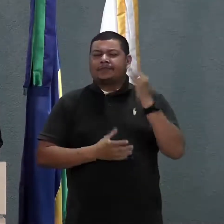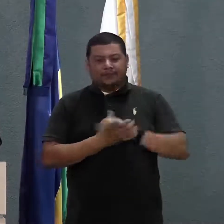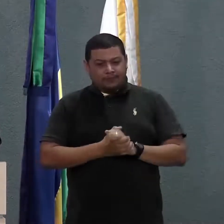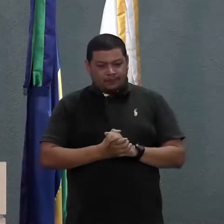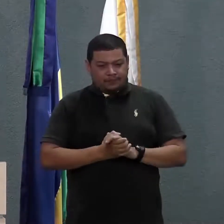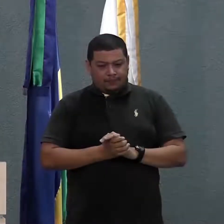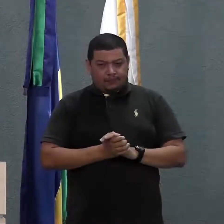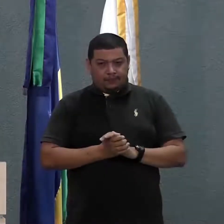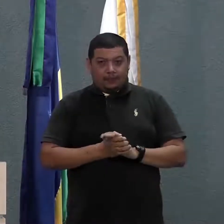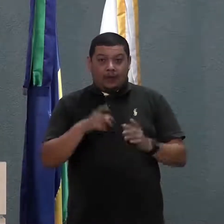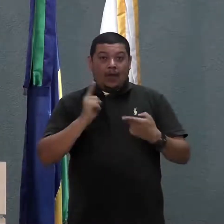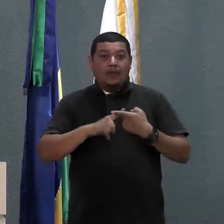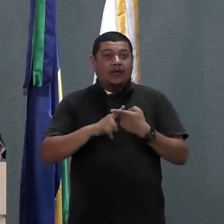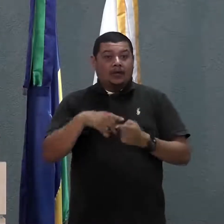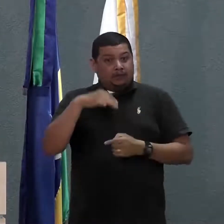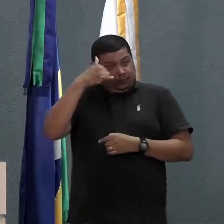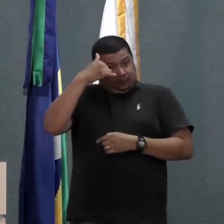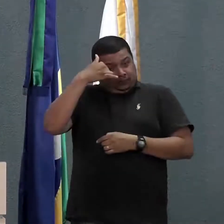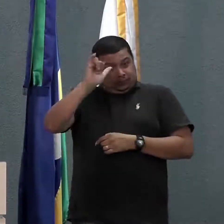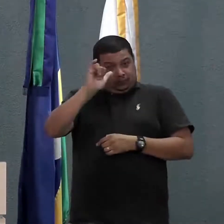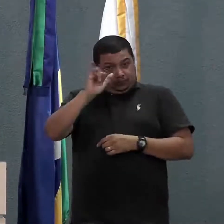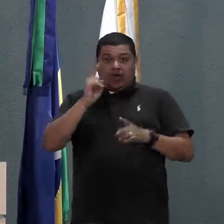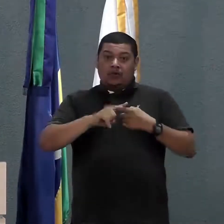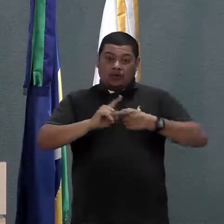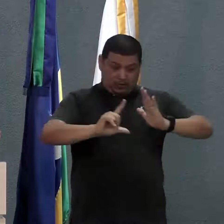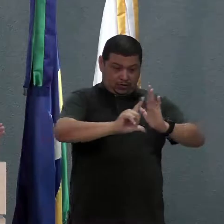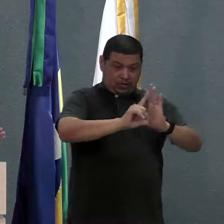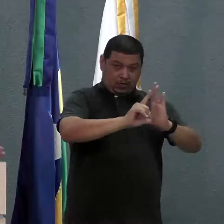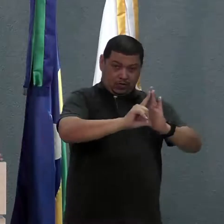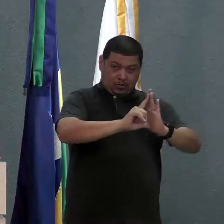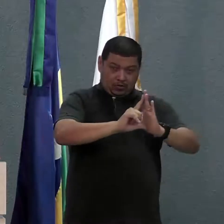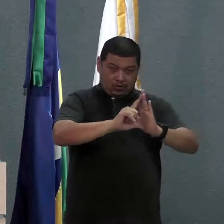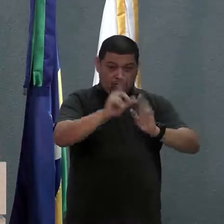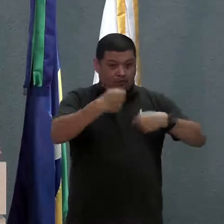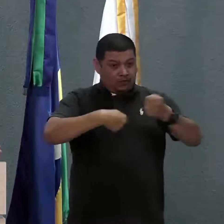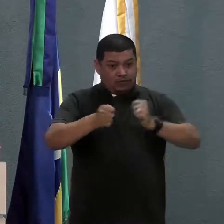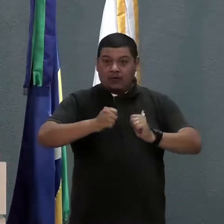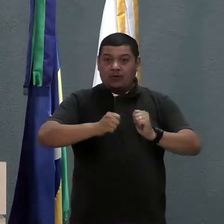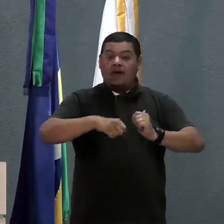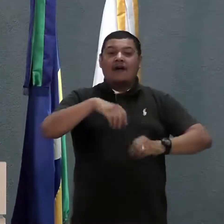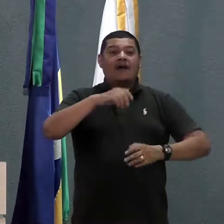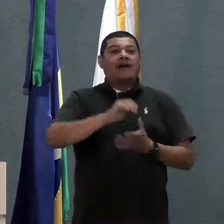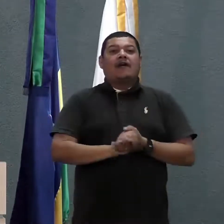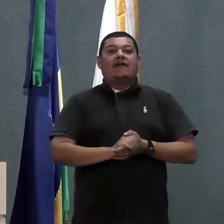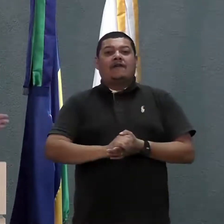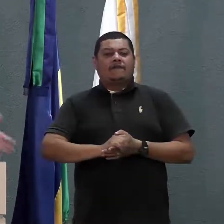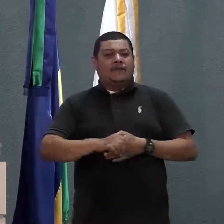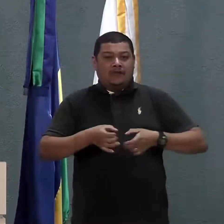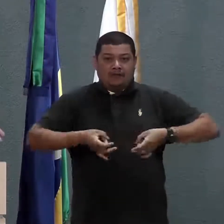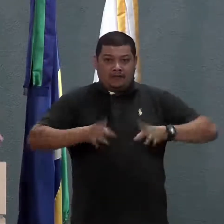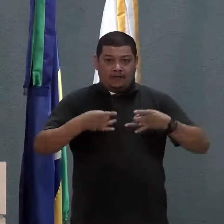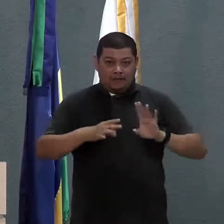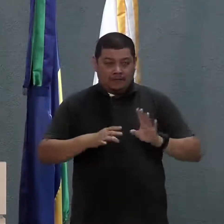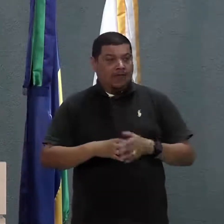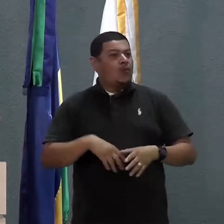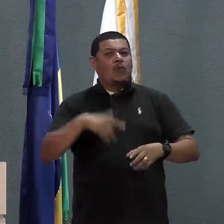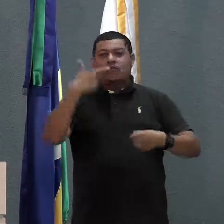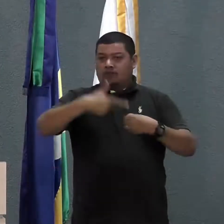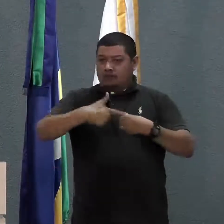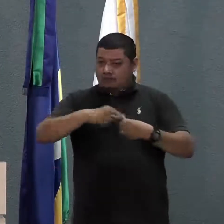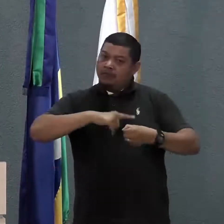mais restritiva que tinha, onde o comércio tinha que fechar, mas os escritórios de contabilidade, a advocacia, os postos, os mercados tinham que